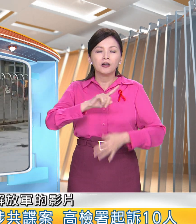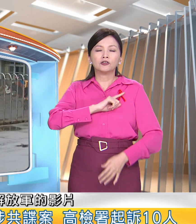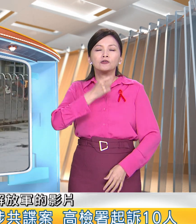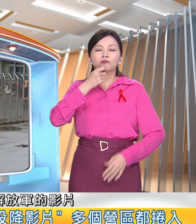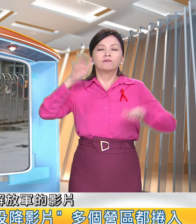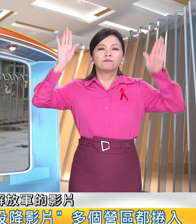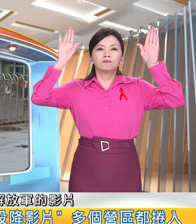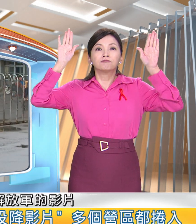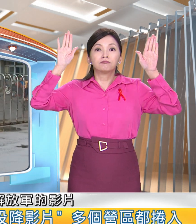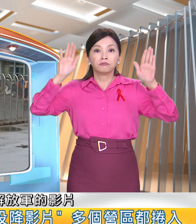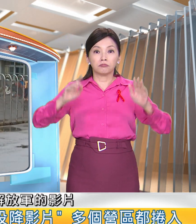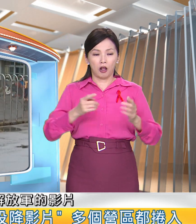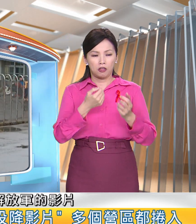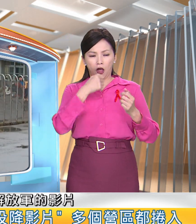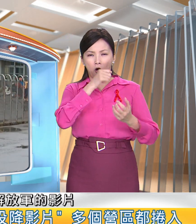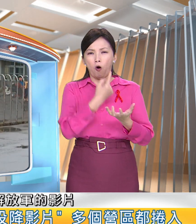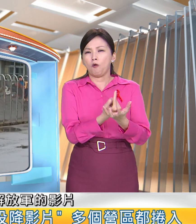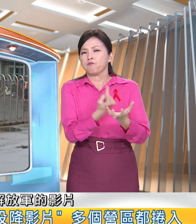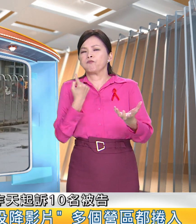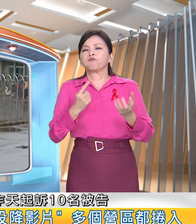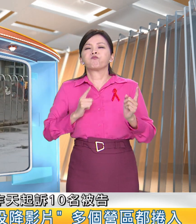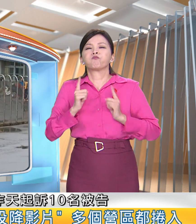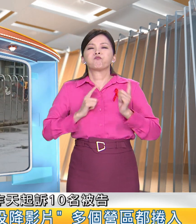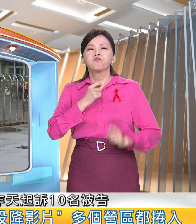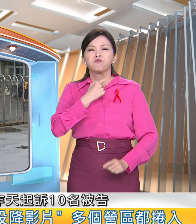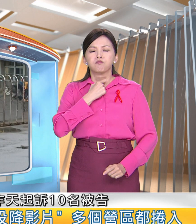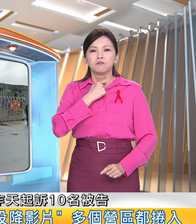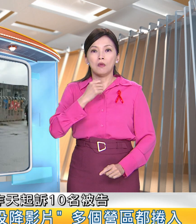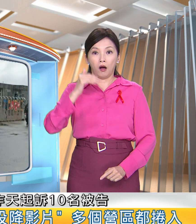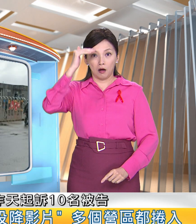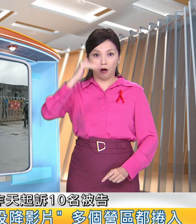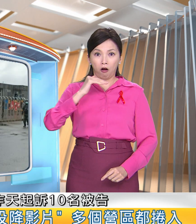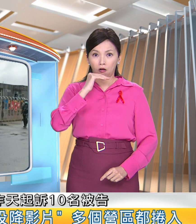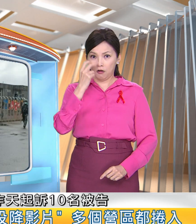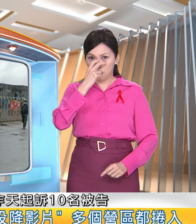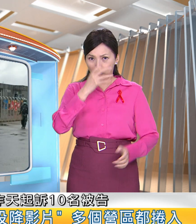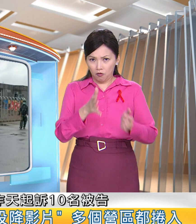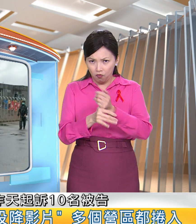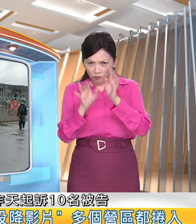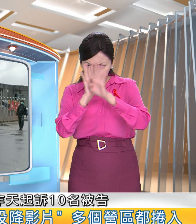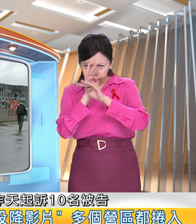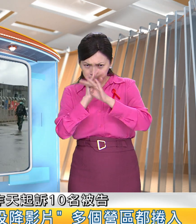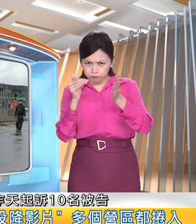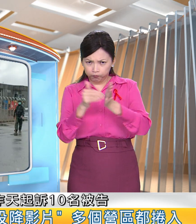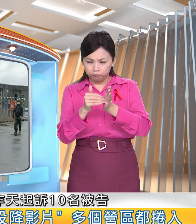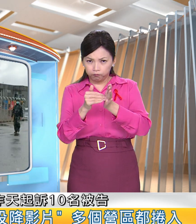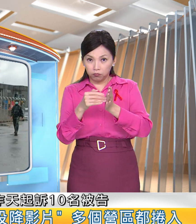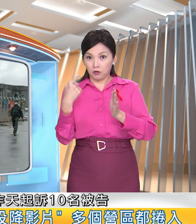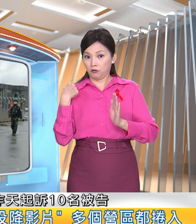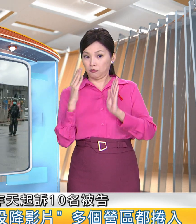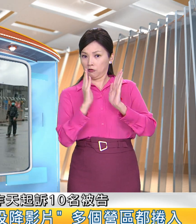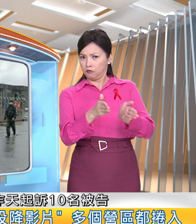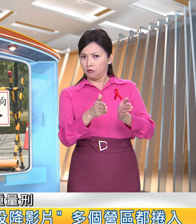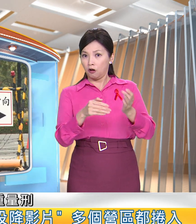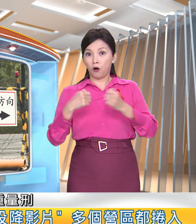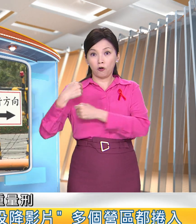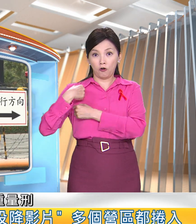愿投降解放军的影片。而高检署侦办后，昨天起诉了十名被告，并建请法